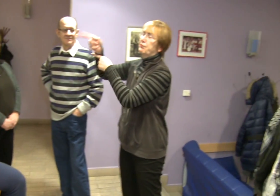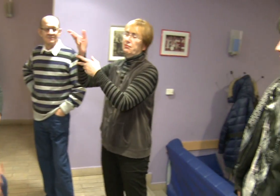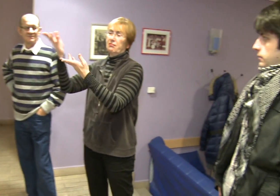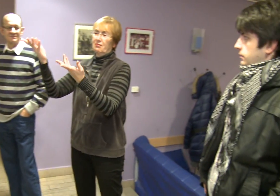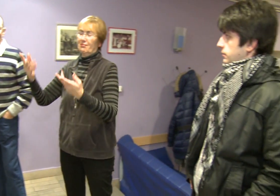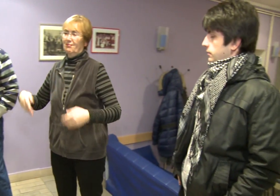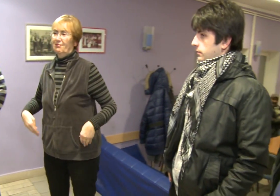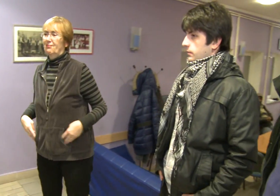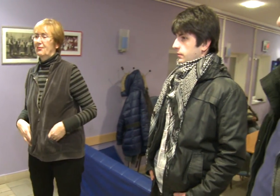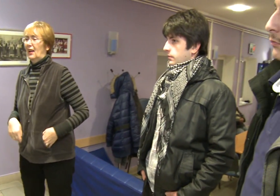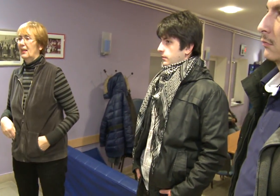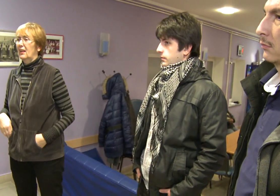Ne, ovo je staro,